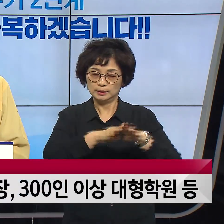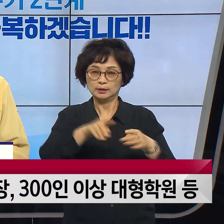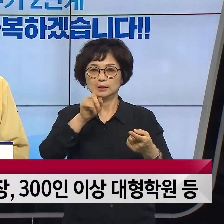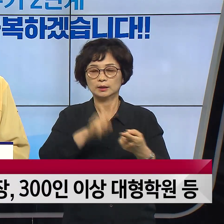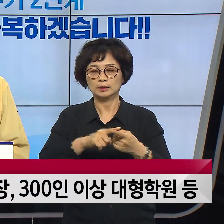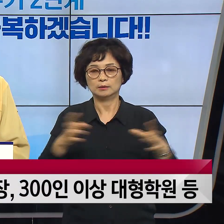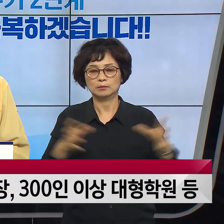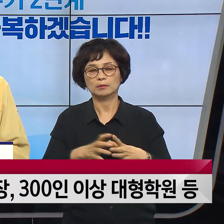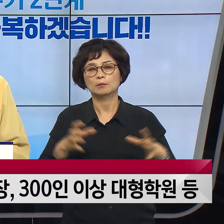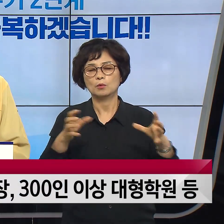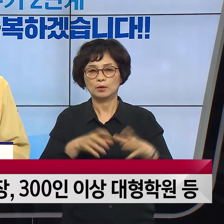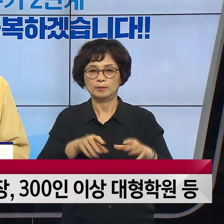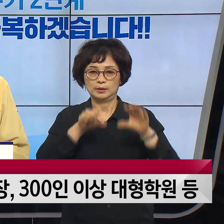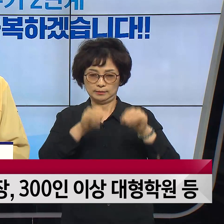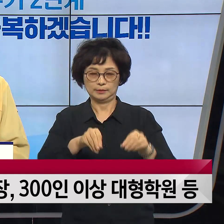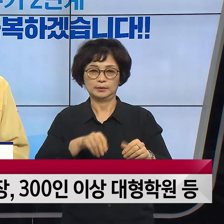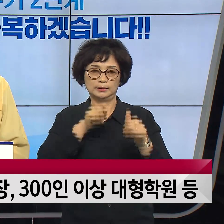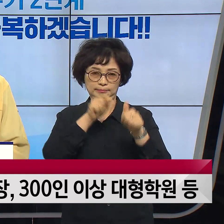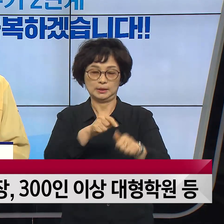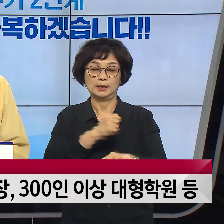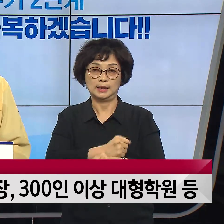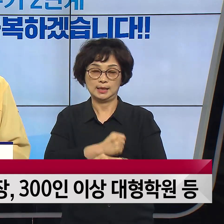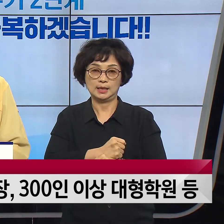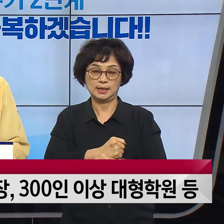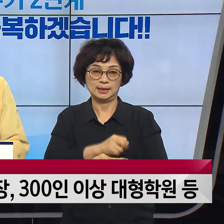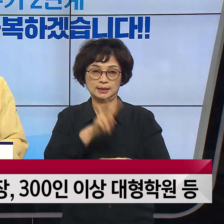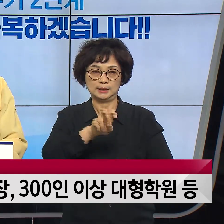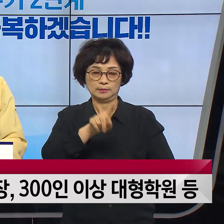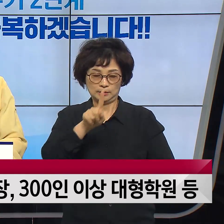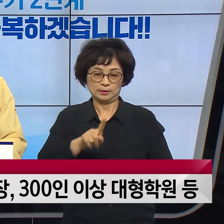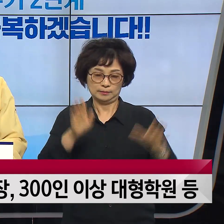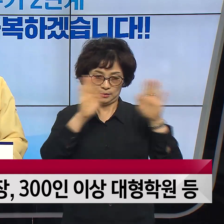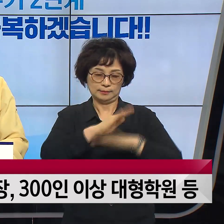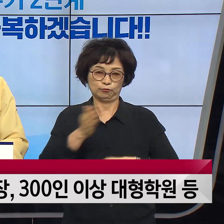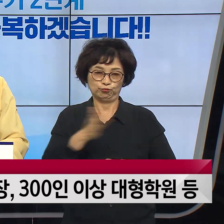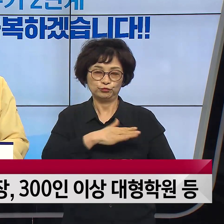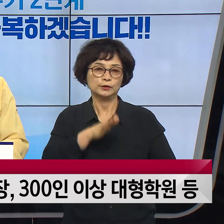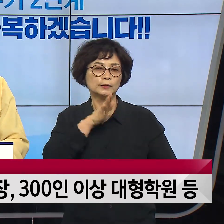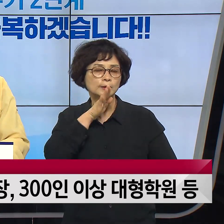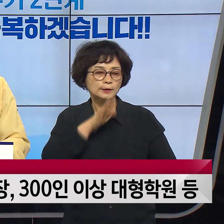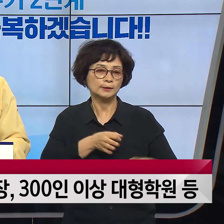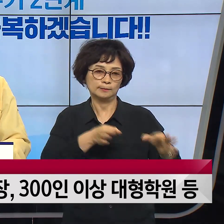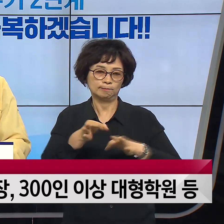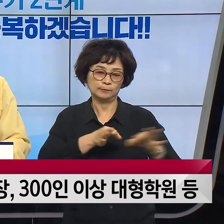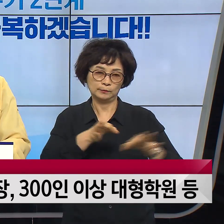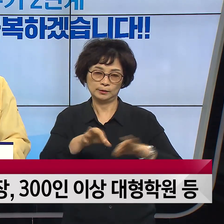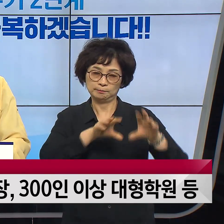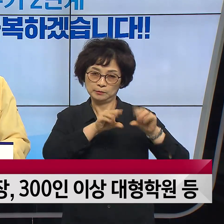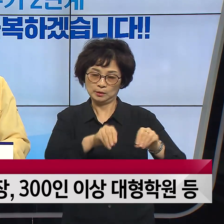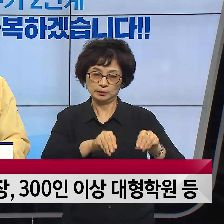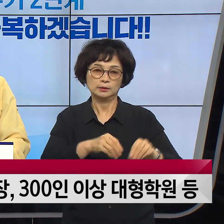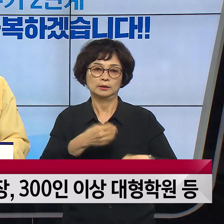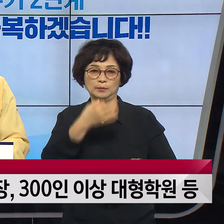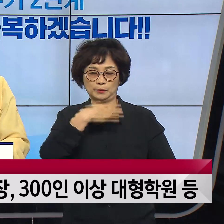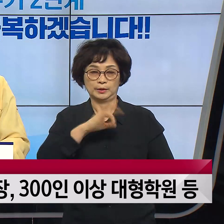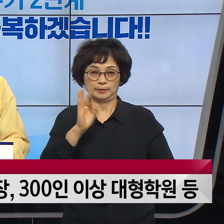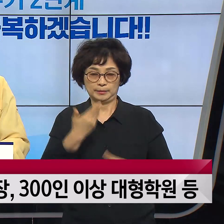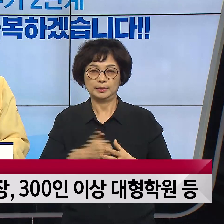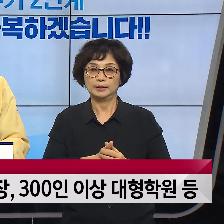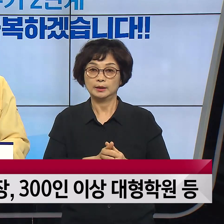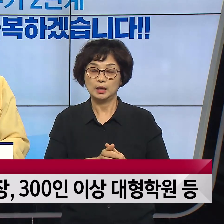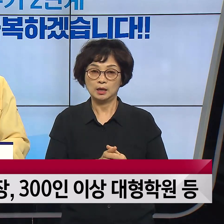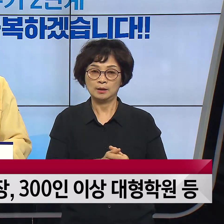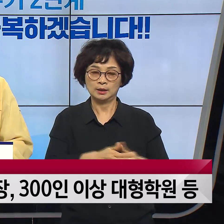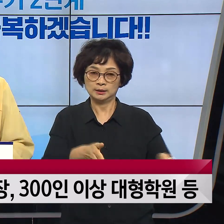대해서 집합금지명령을 발령합니다. 21일 0시부로 실질적으로 영업이 중단되는 효과가 발생합니다.